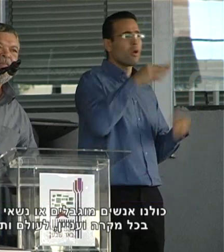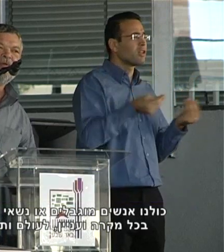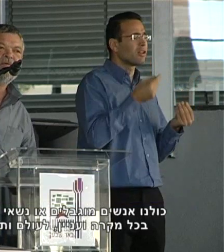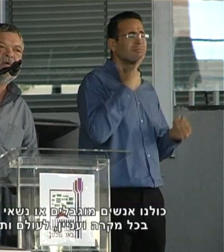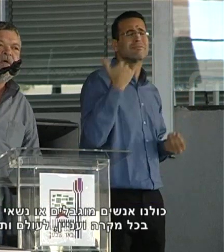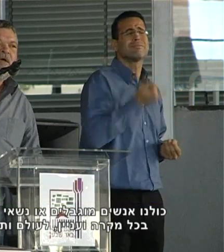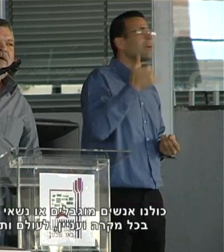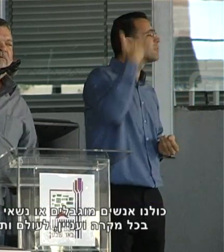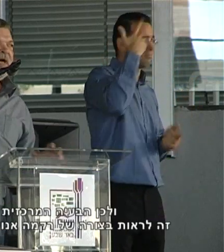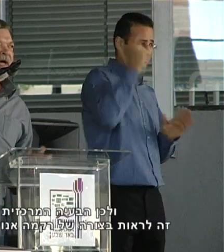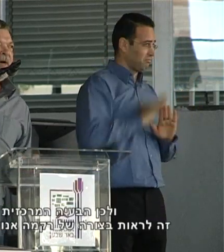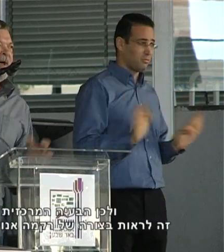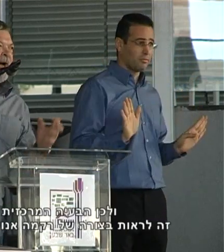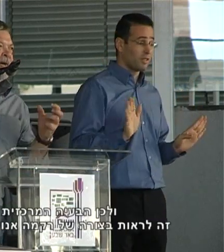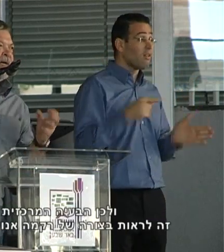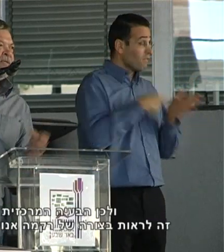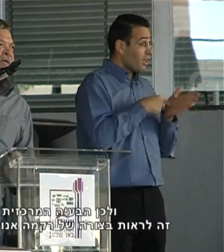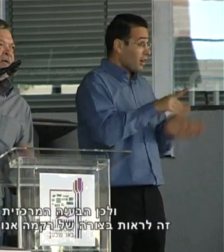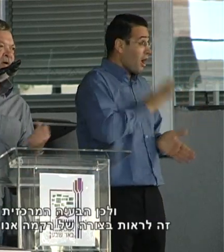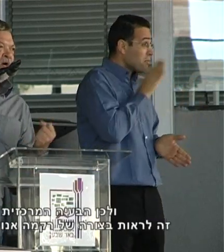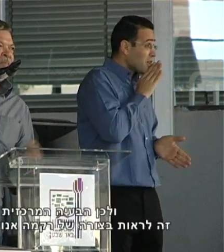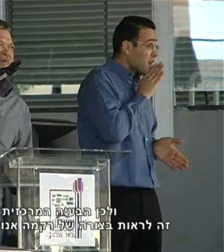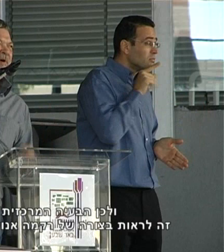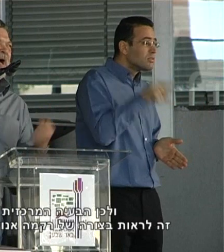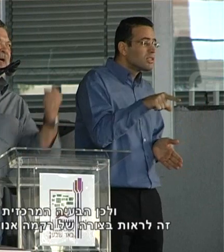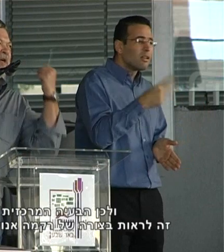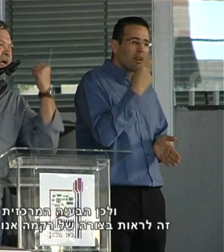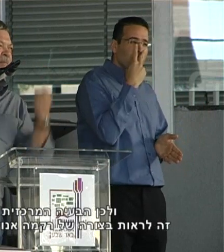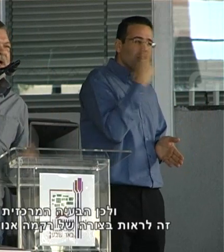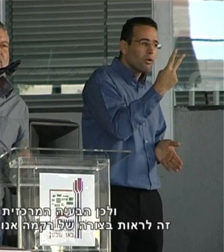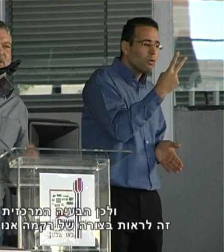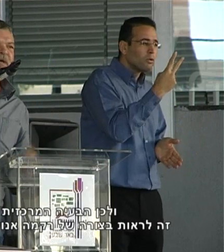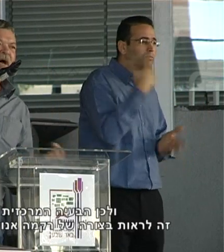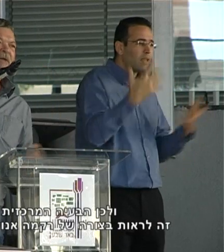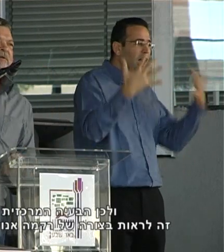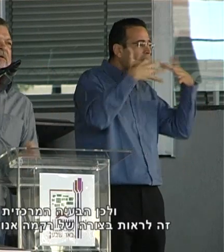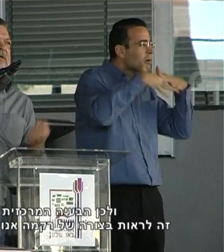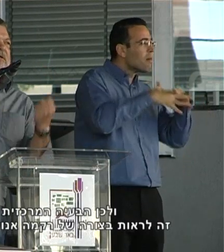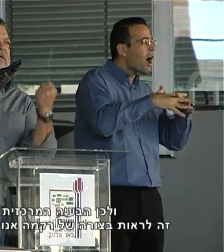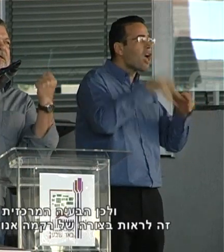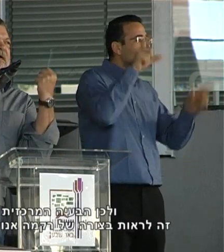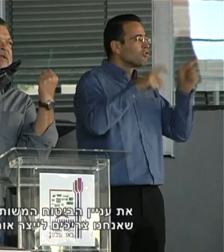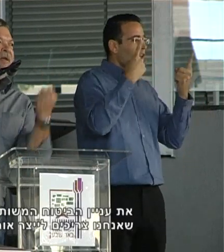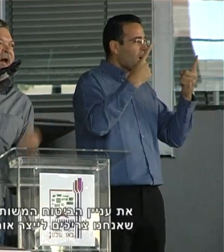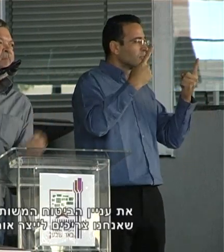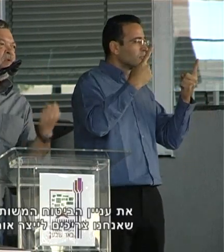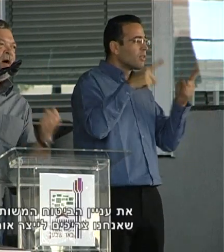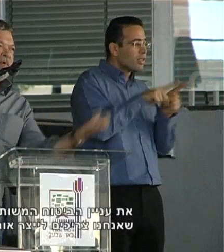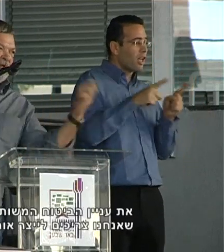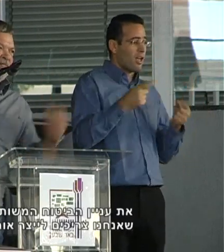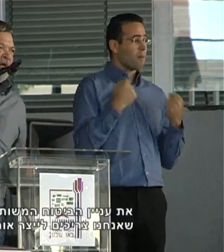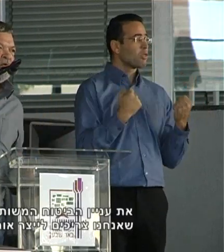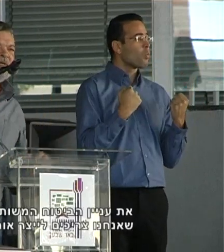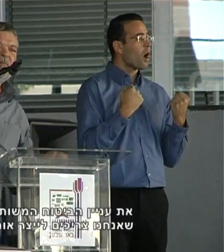לעולם ותמיד. ולכן הבעיה המרכזית זה לראות בצורה של רקמה אנושית אחת את עניין